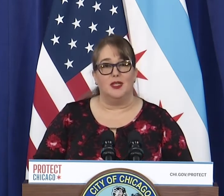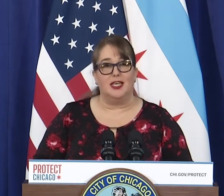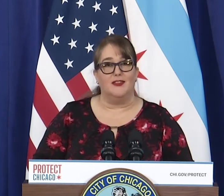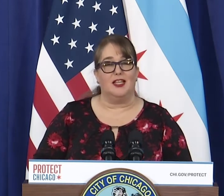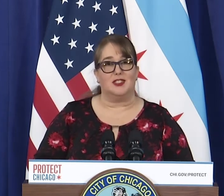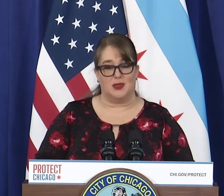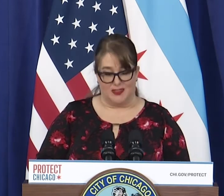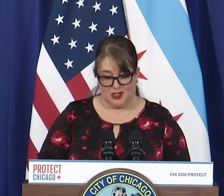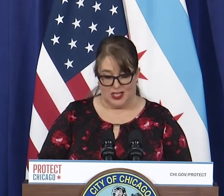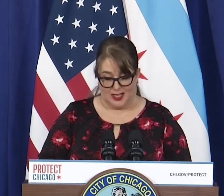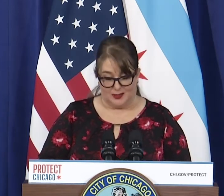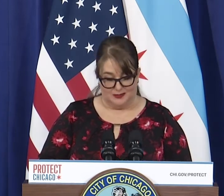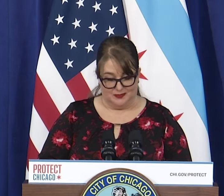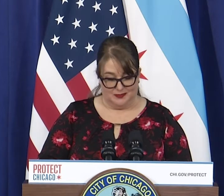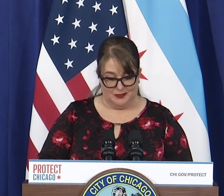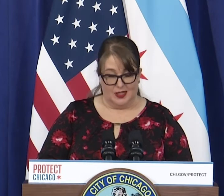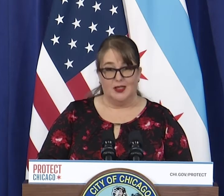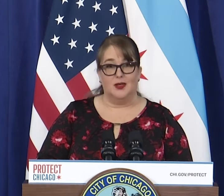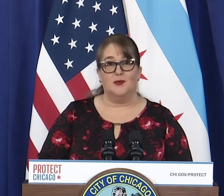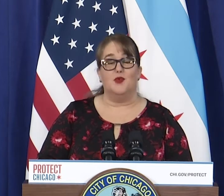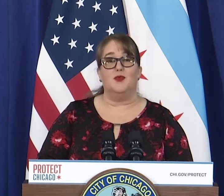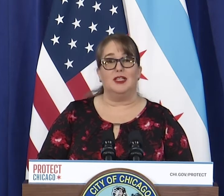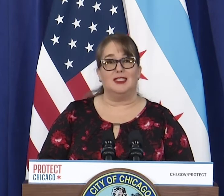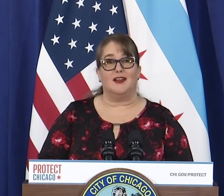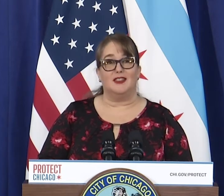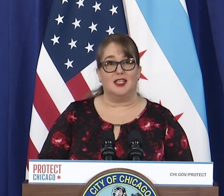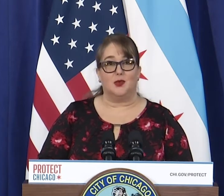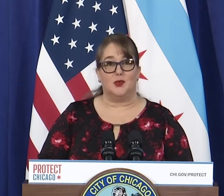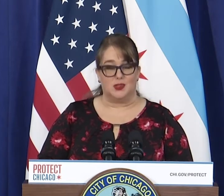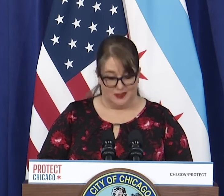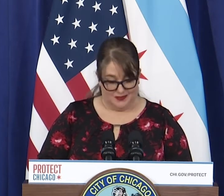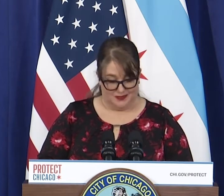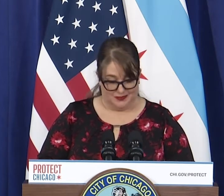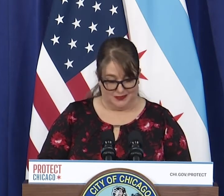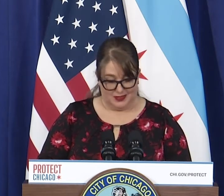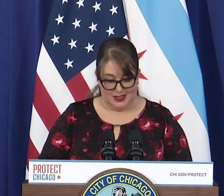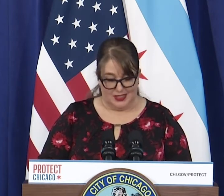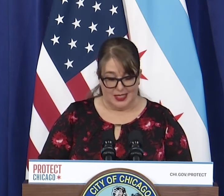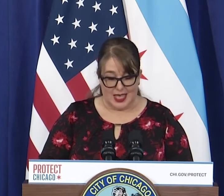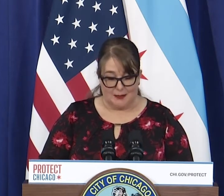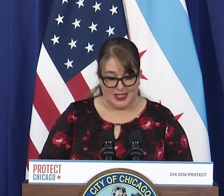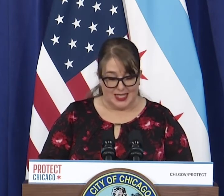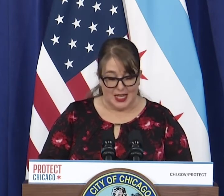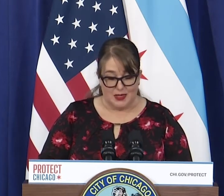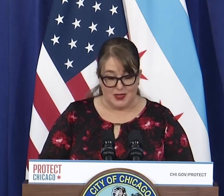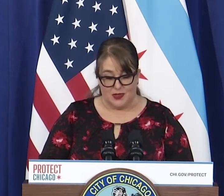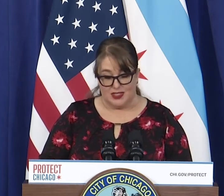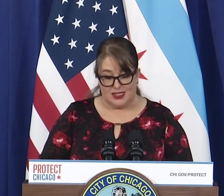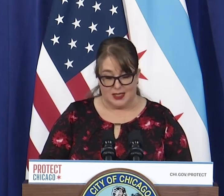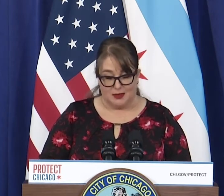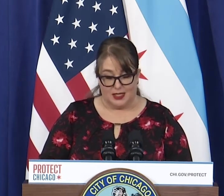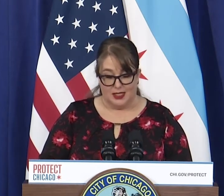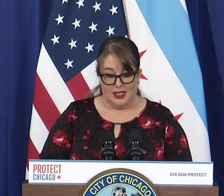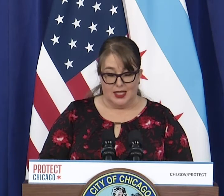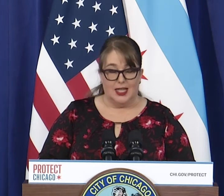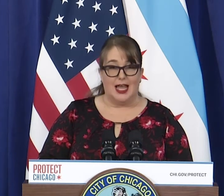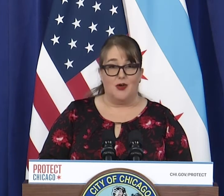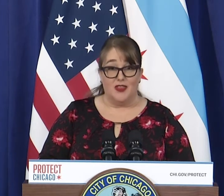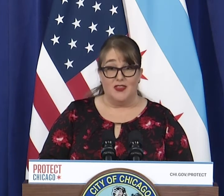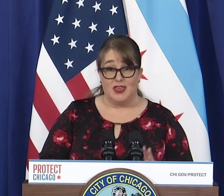Salud Pública de la ciudad de Chicago. Muy buenas tardes a todos. A partir del 1 de diciembre, la